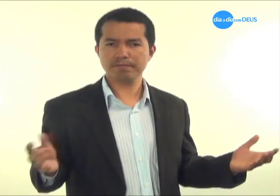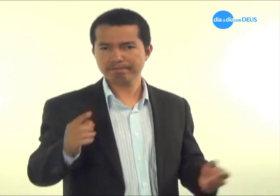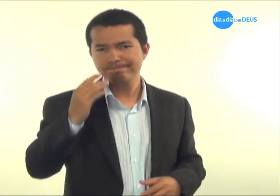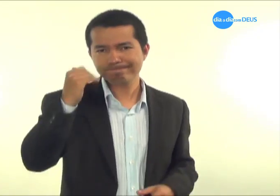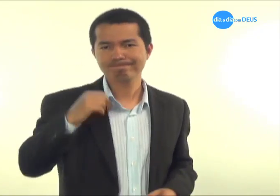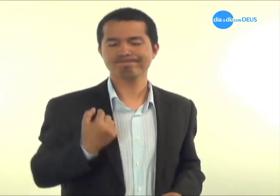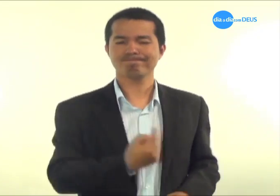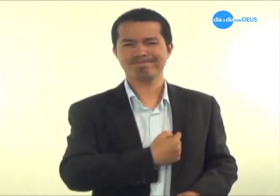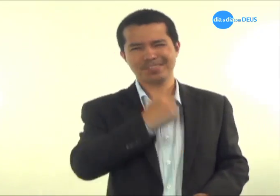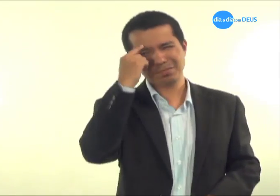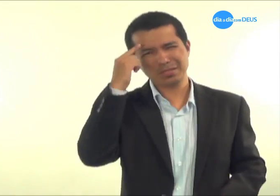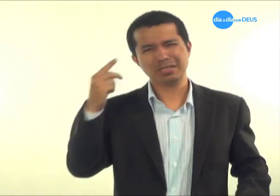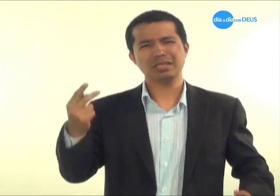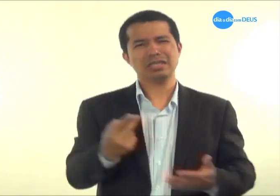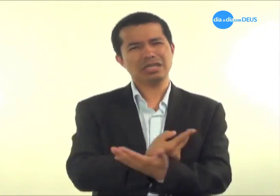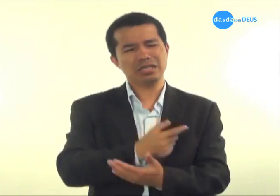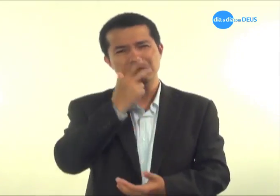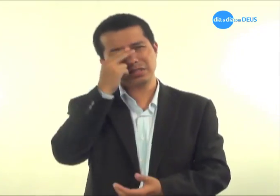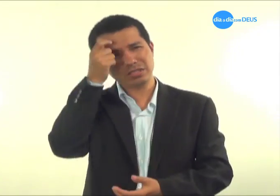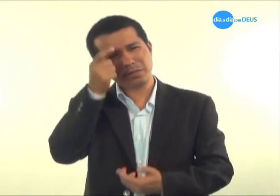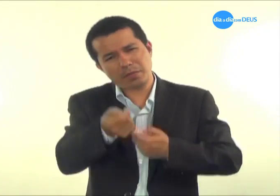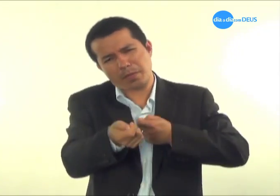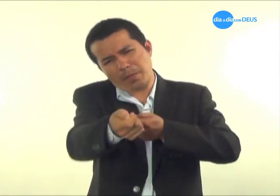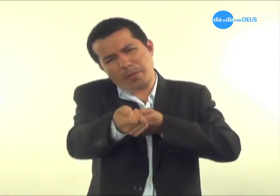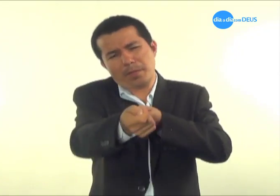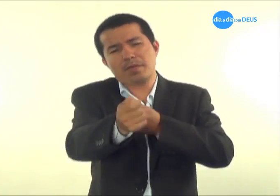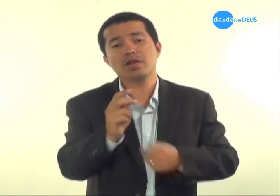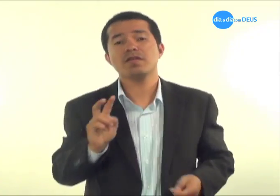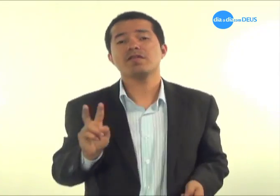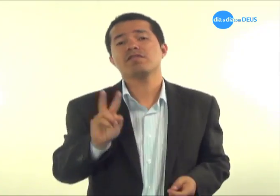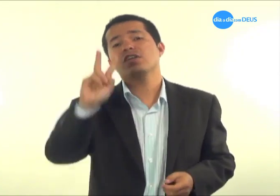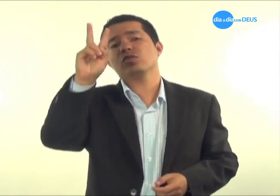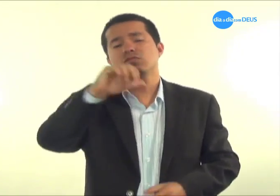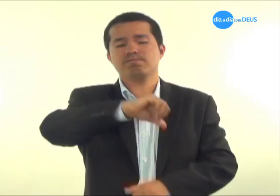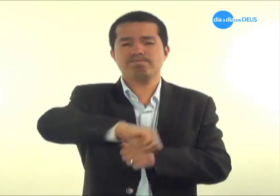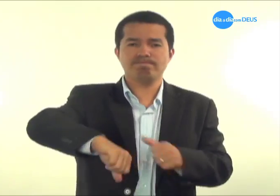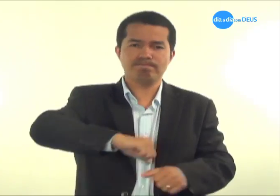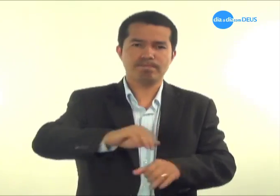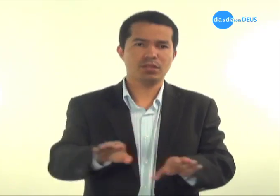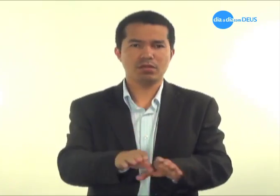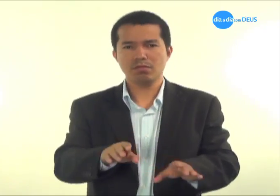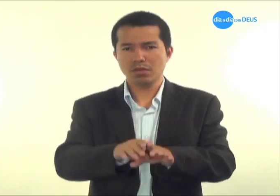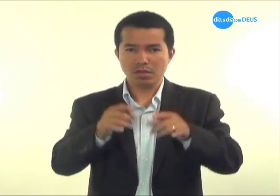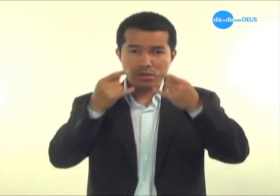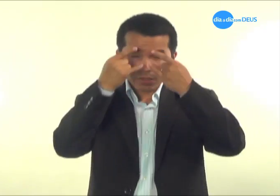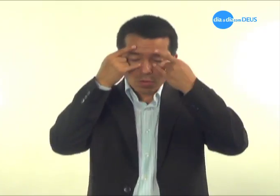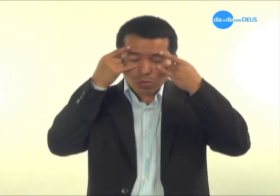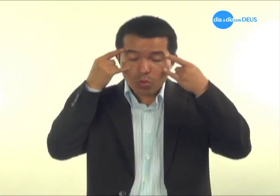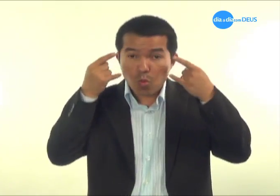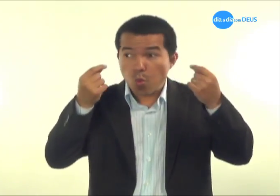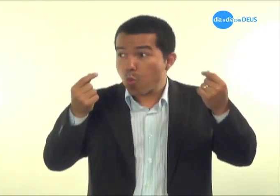Queridos, quando os nossos pensamentos são semeados pelo diabo, os nossos valores vão mudando, e a grana começou a